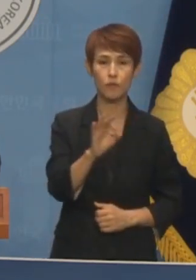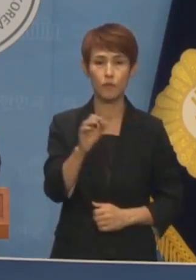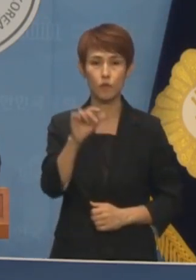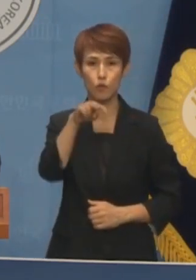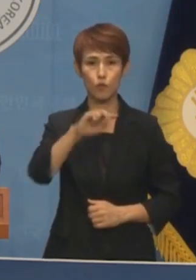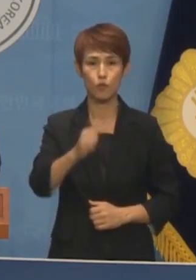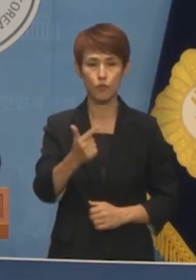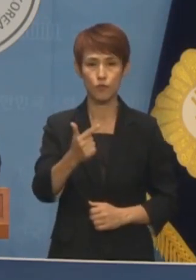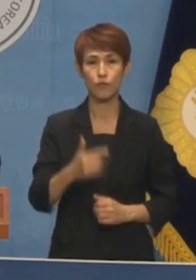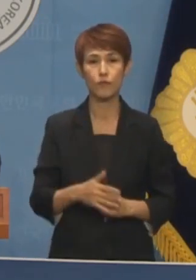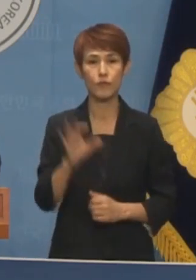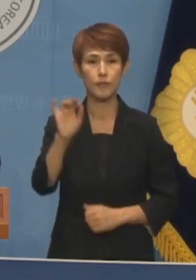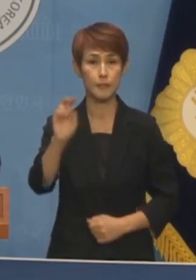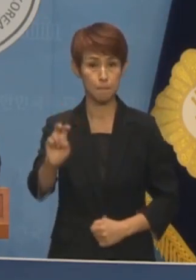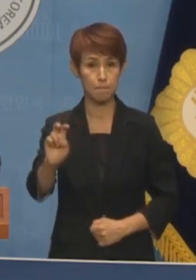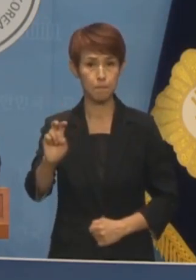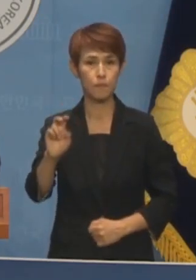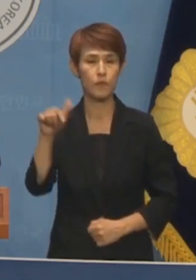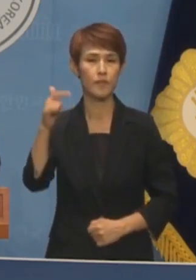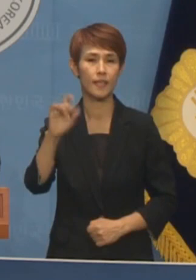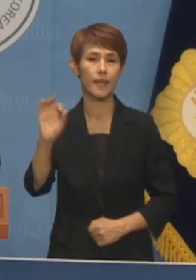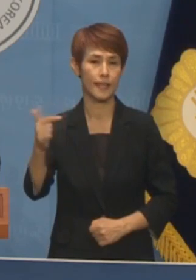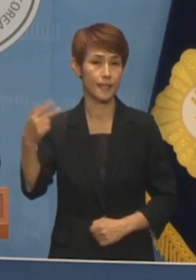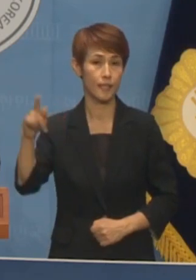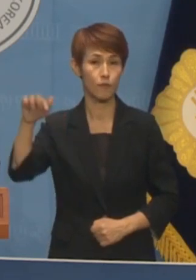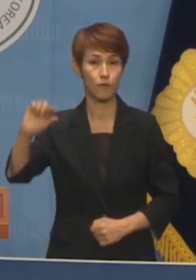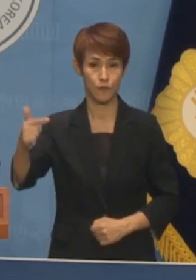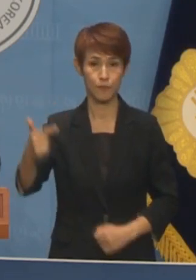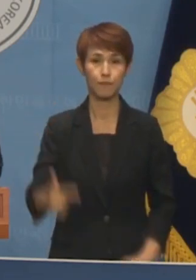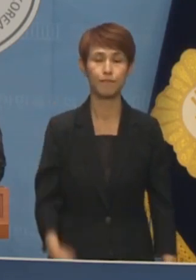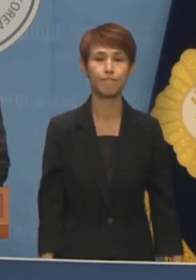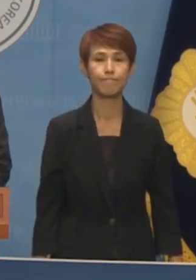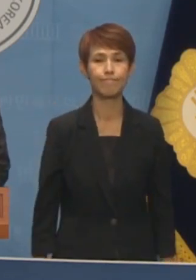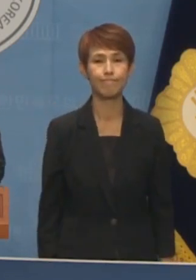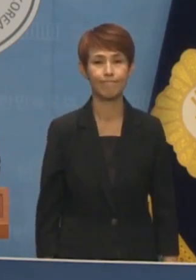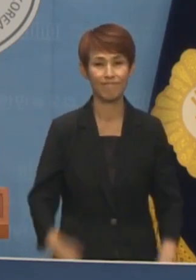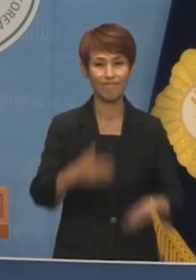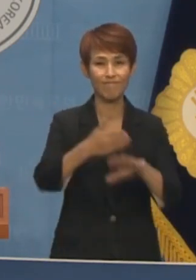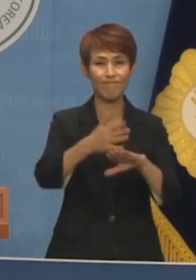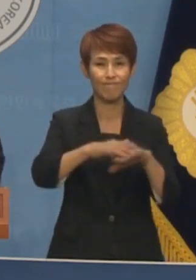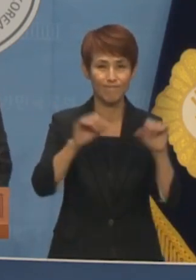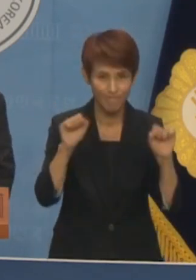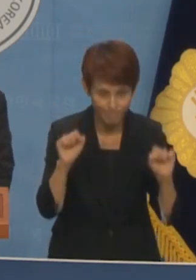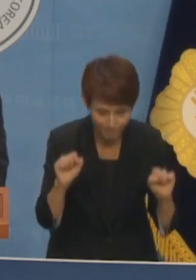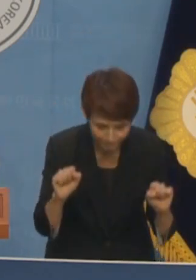윤건영, 임광현, 안태준. 예, 감사합니다.